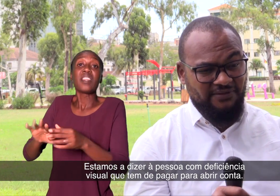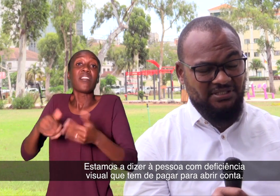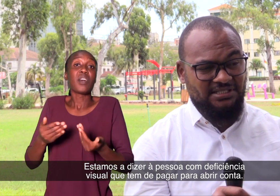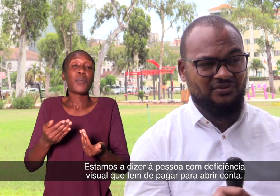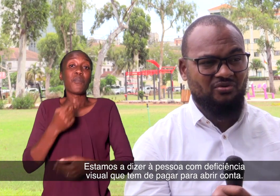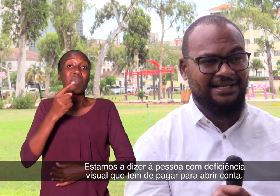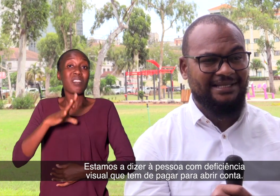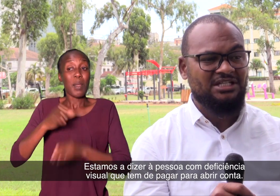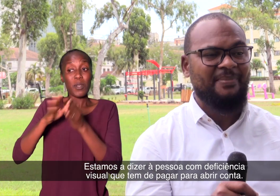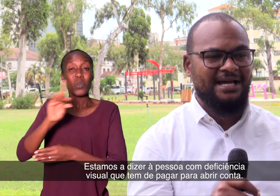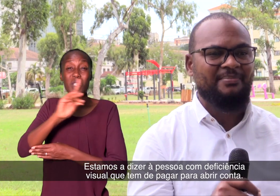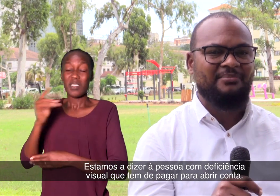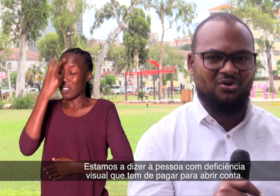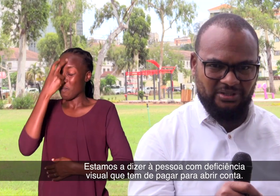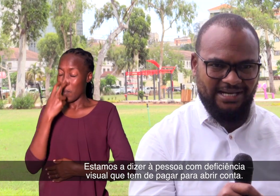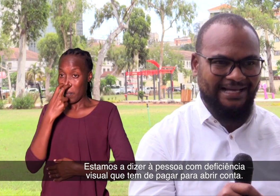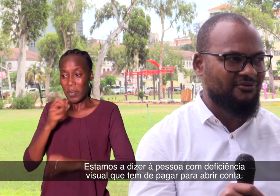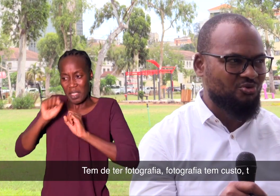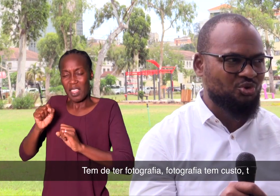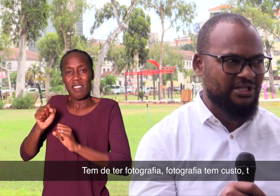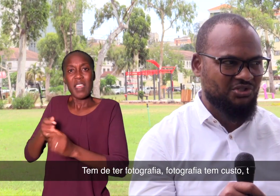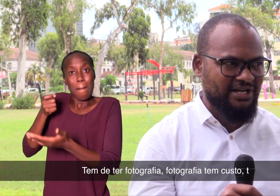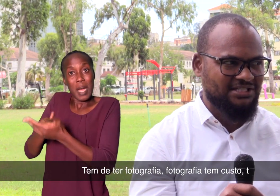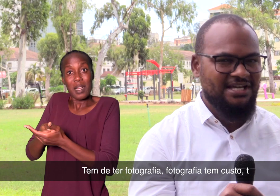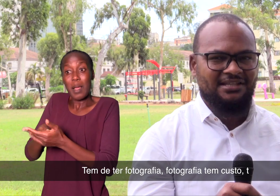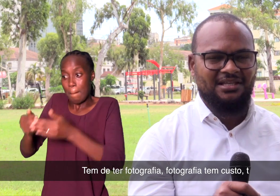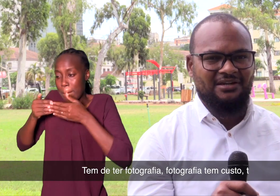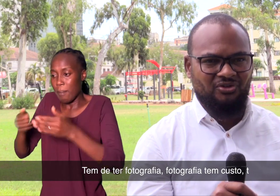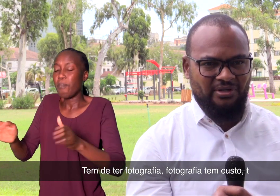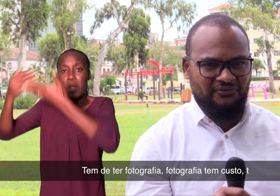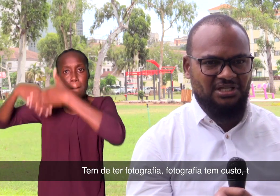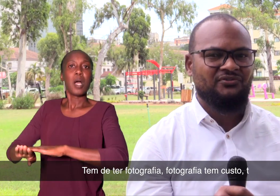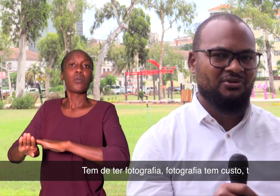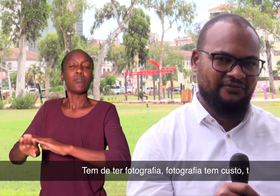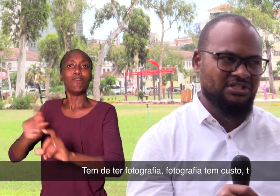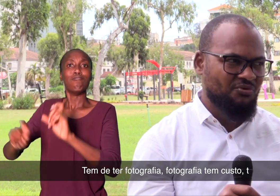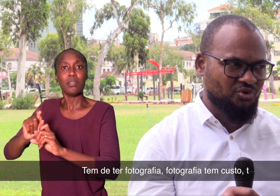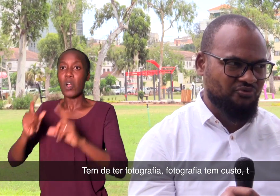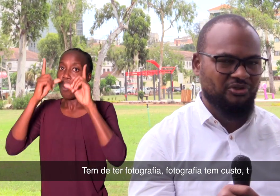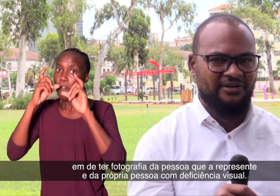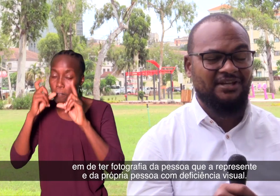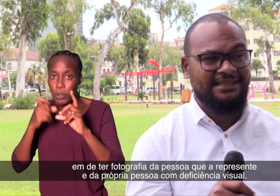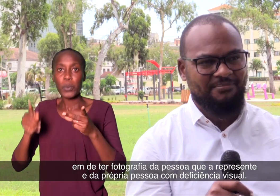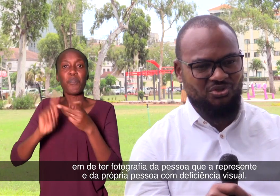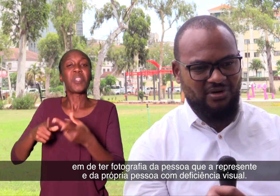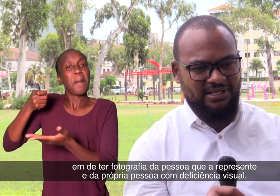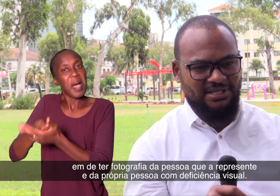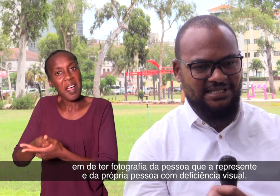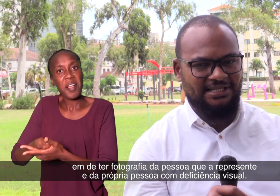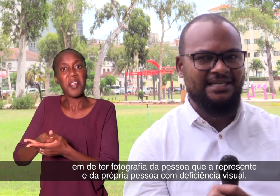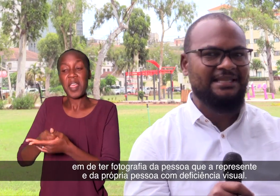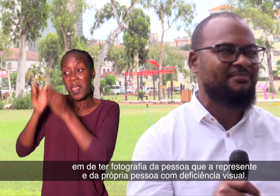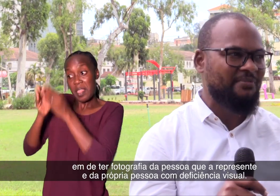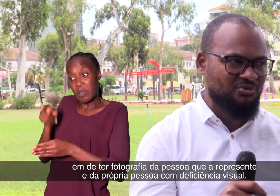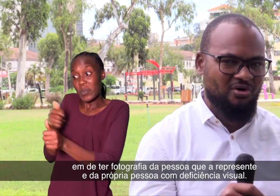à pessoa com deficiência visual que tens que pagar para abrir conta. Há custos adicionais. Tem que ter fotografias. Fotografias têm custos. Fotografia da pessoa que